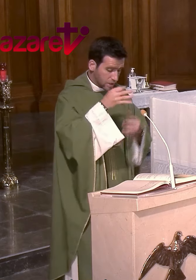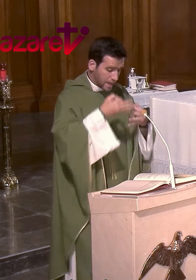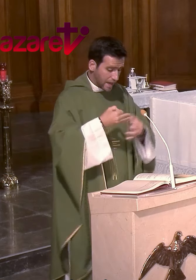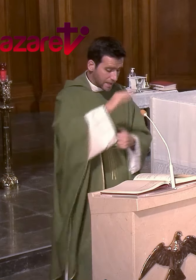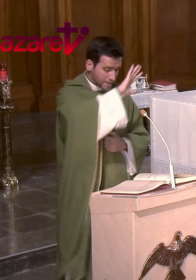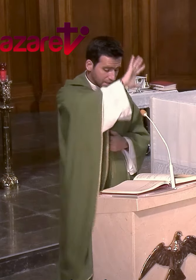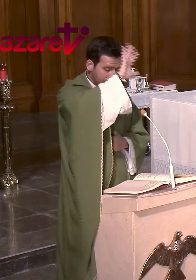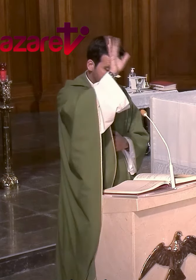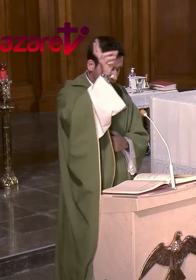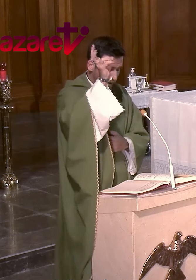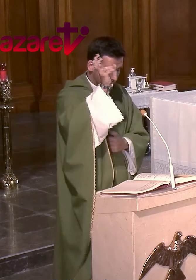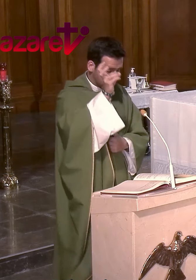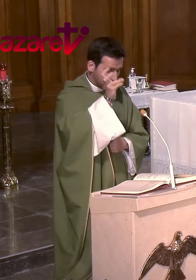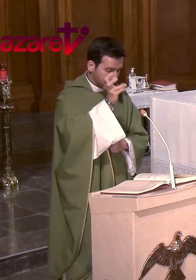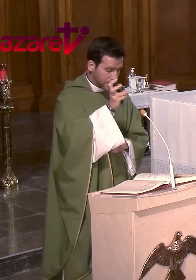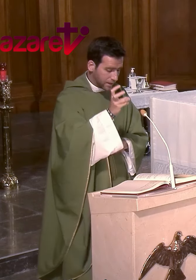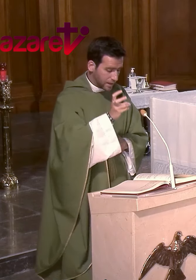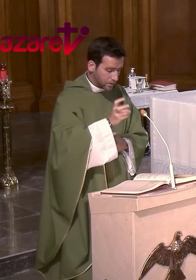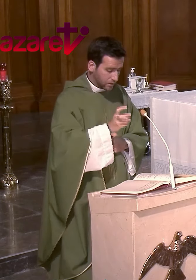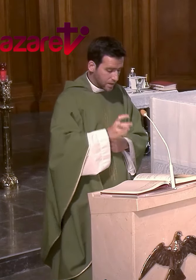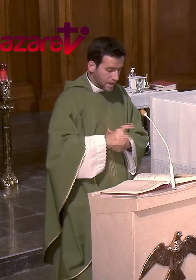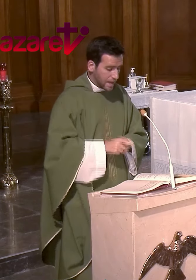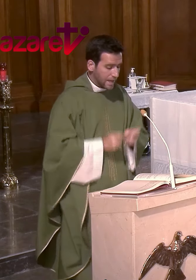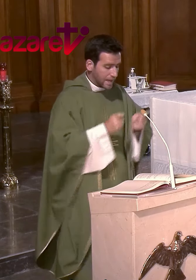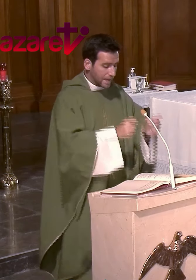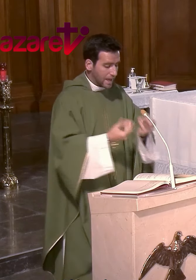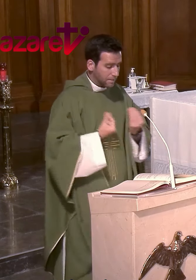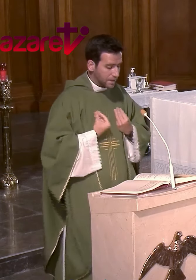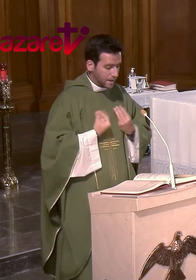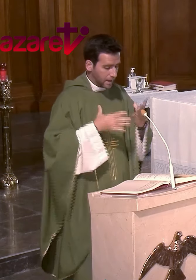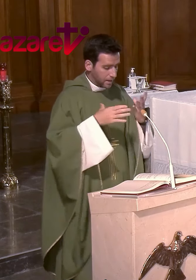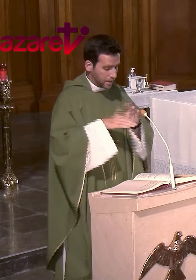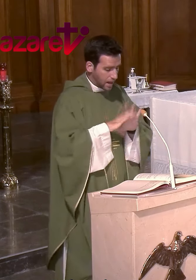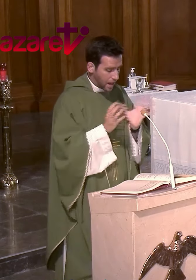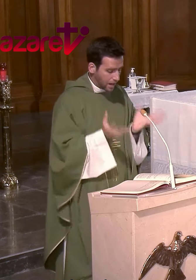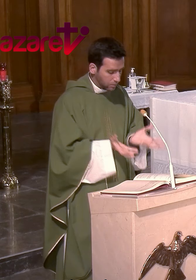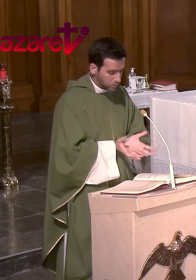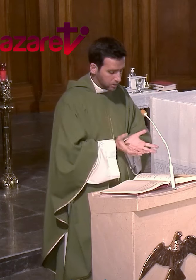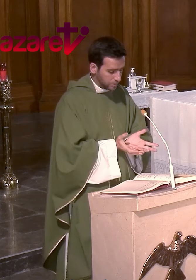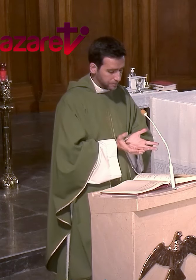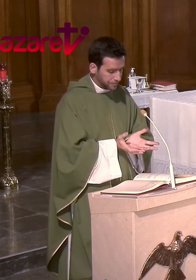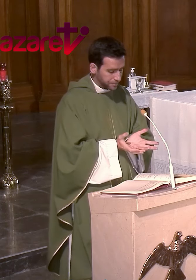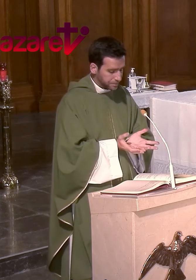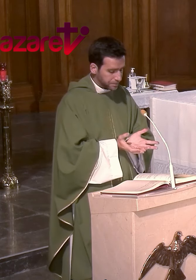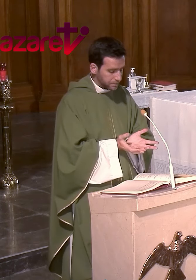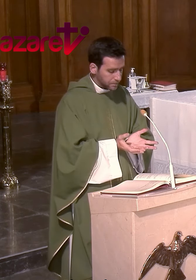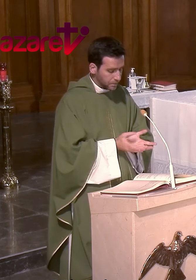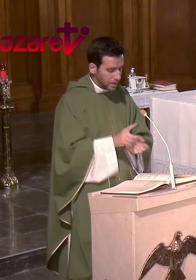Dios es el que baja del cielo y da vida al mundo.